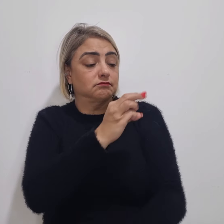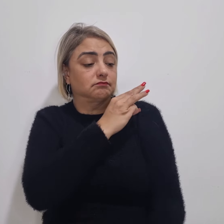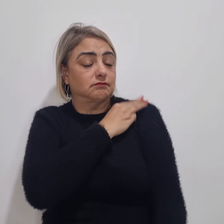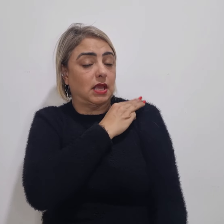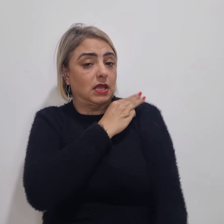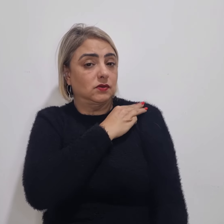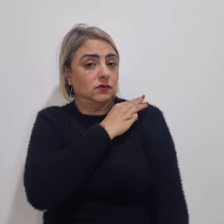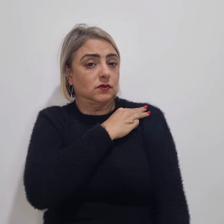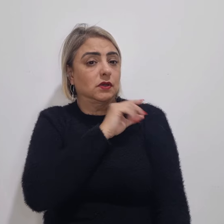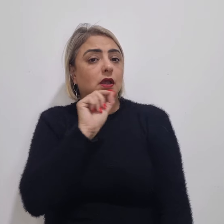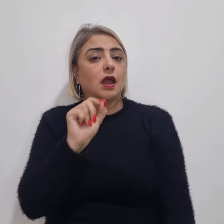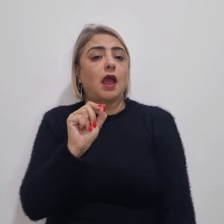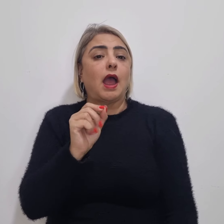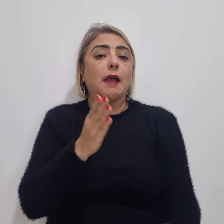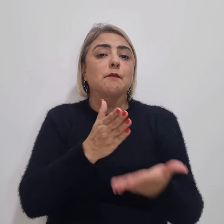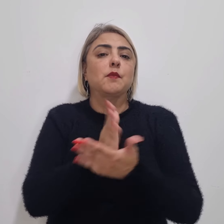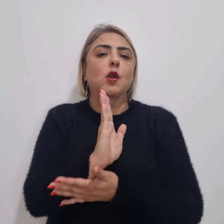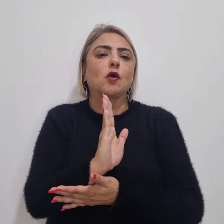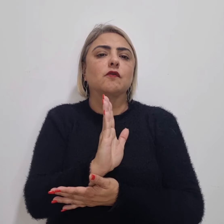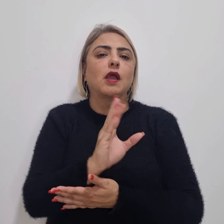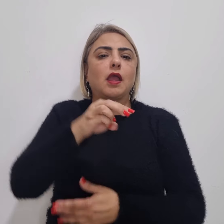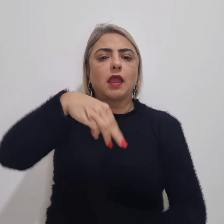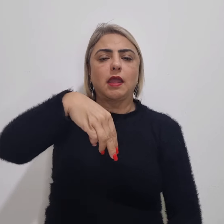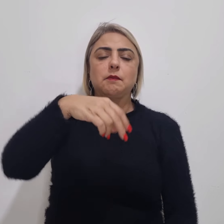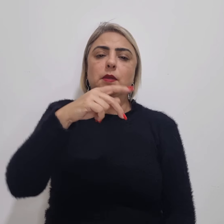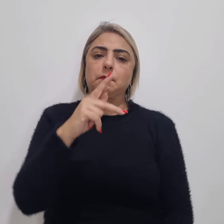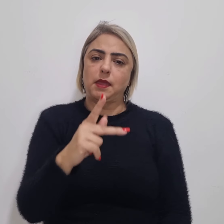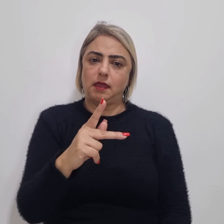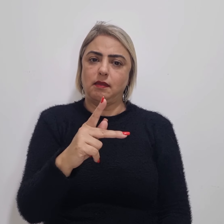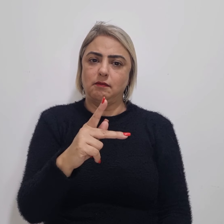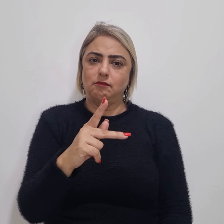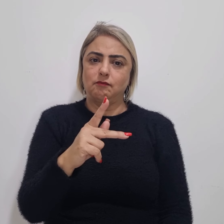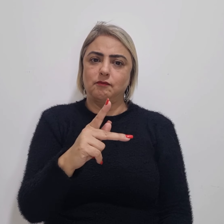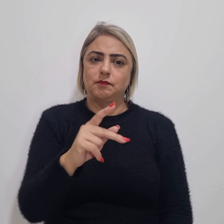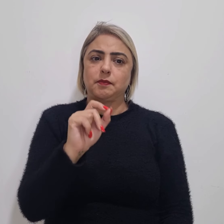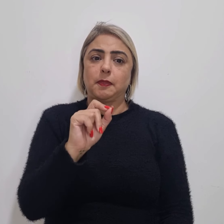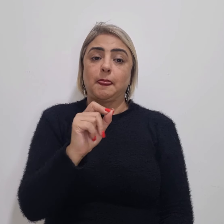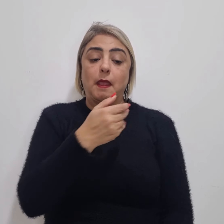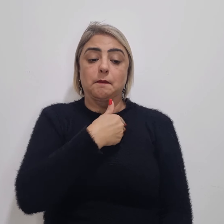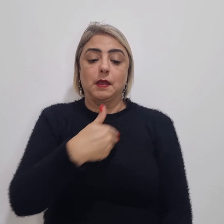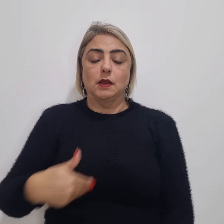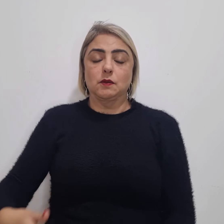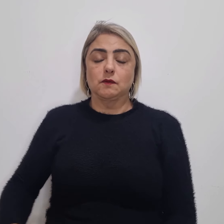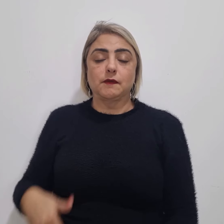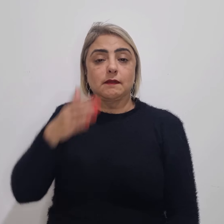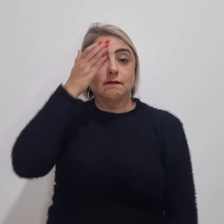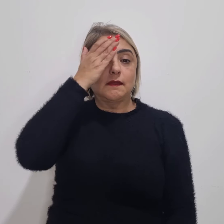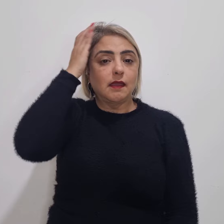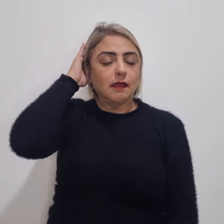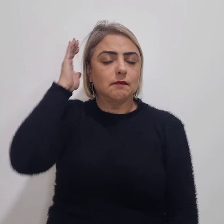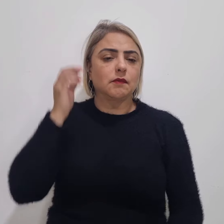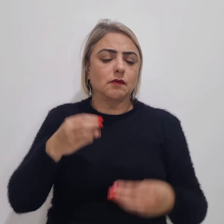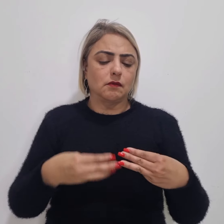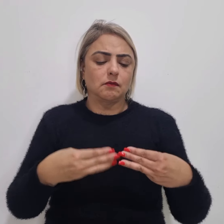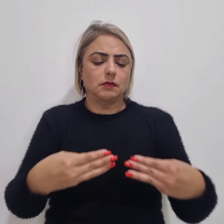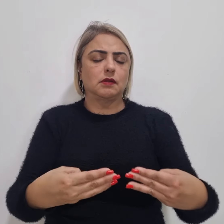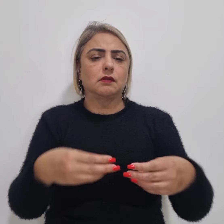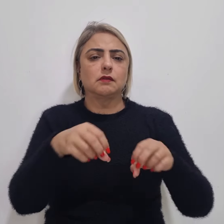médio, aprovada por meio de medida provisória pelo governo Temer, o Ministério da Educação